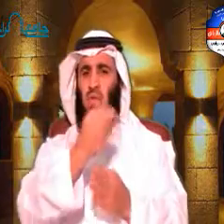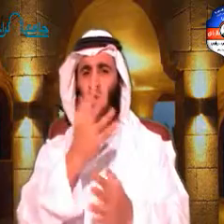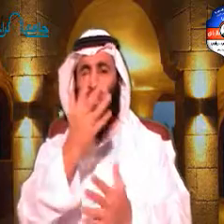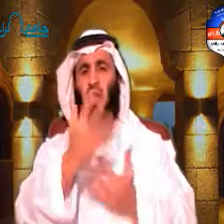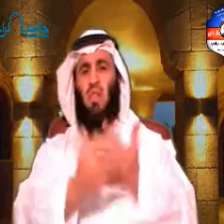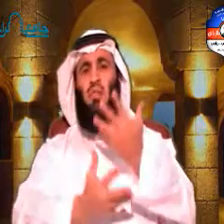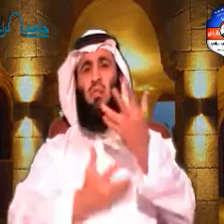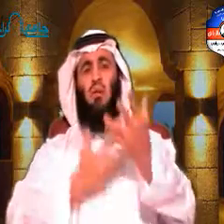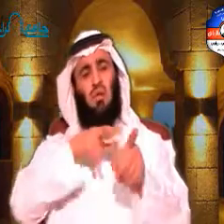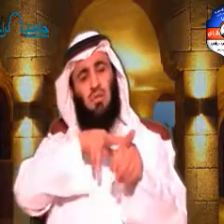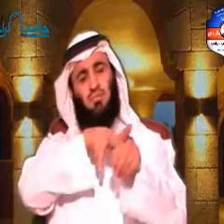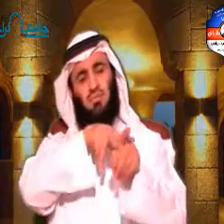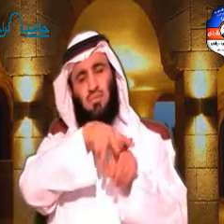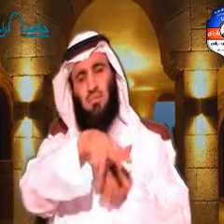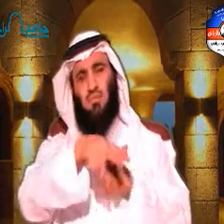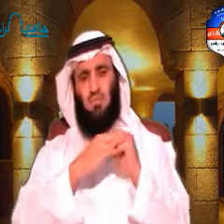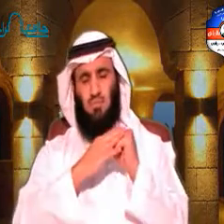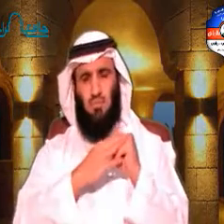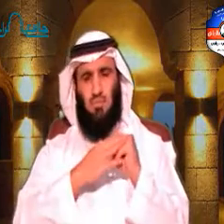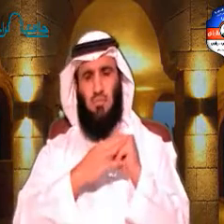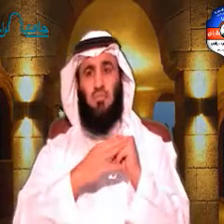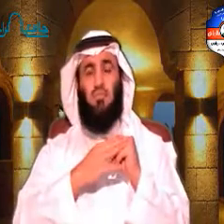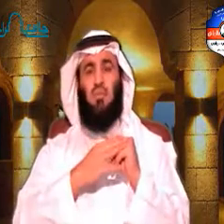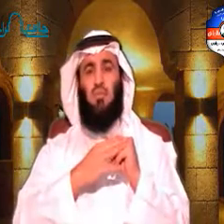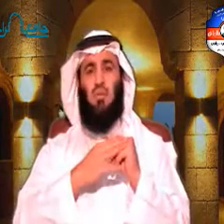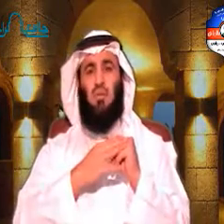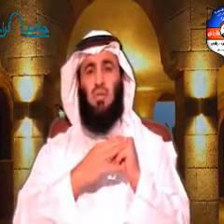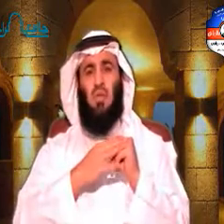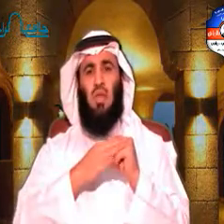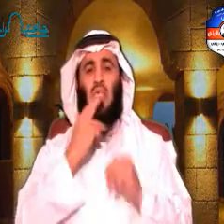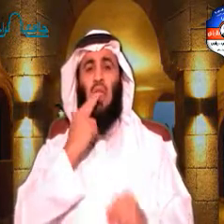وأصلاه جهنم وساءت مصيرا. وخير الأمور